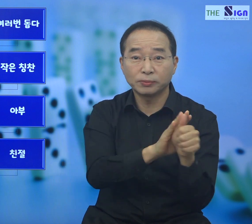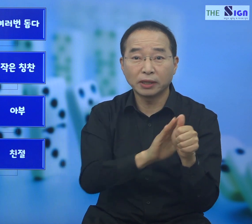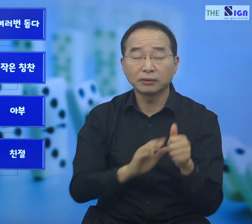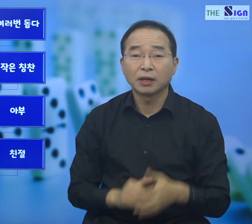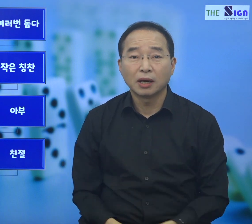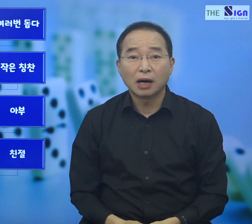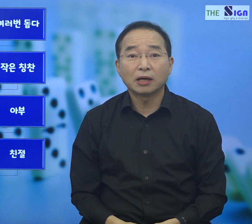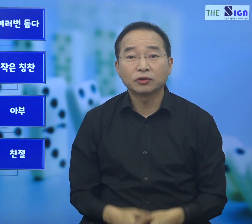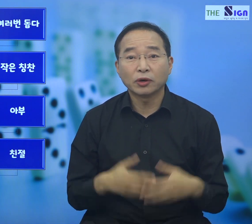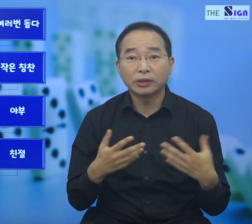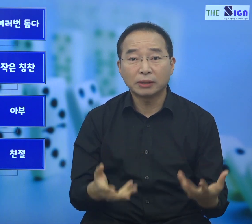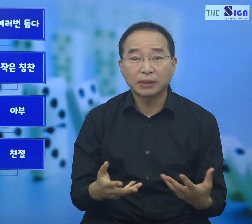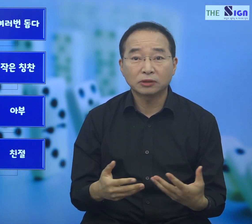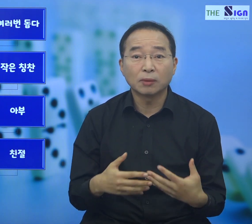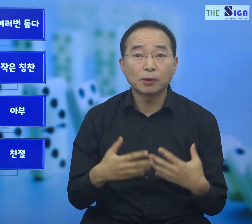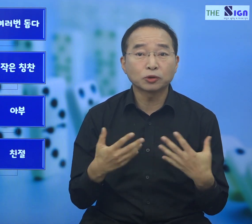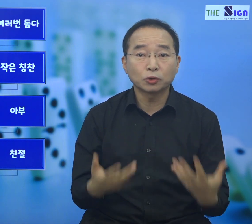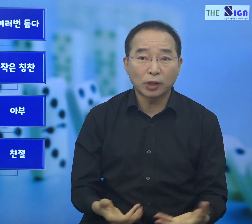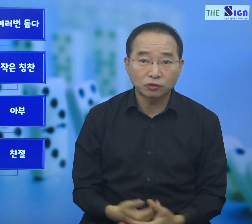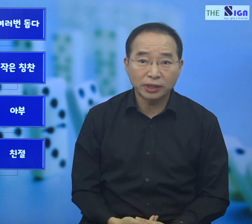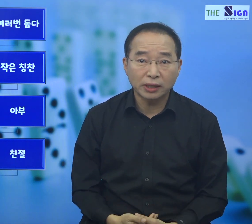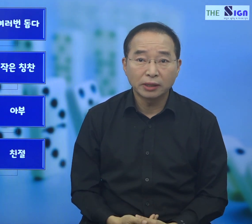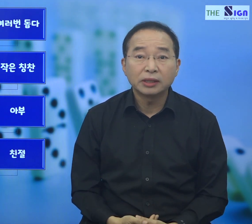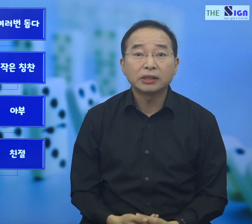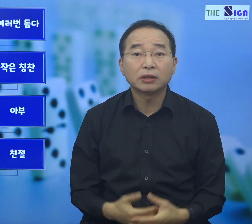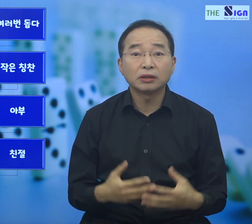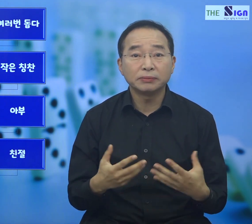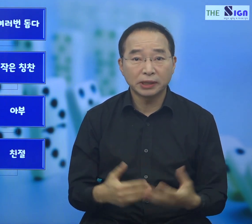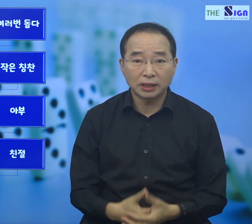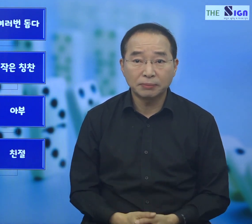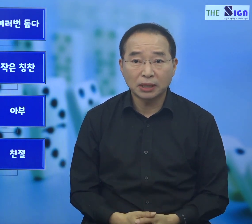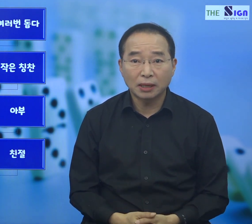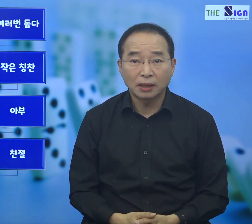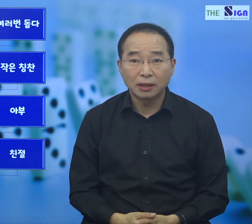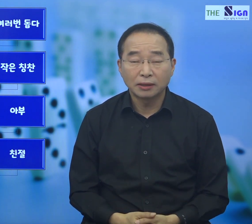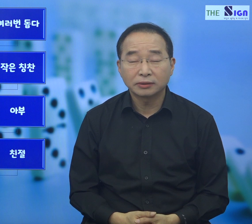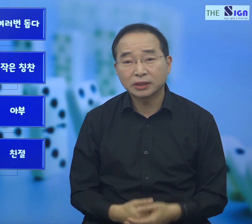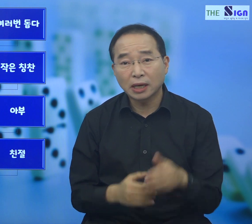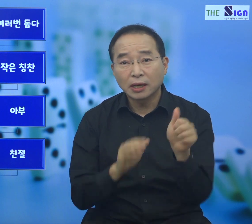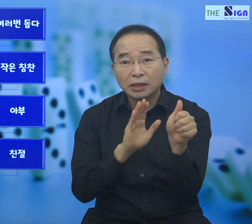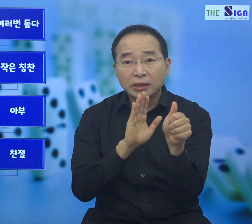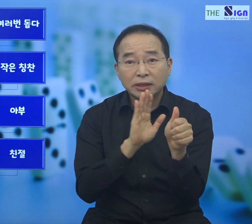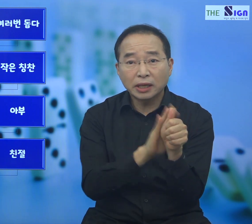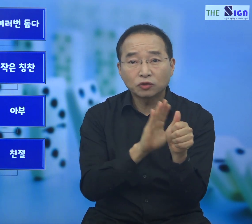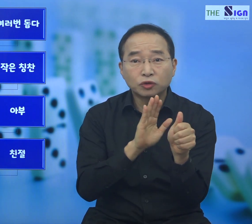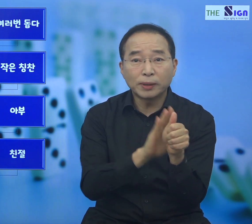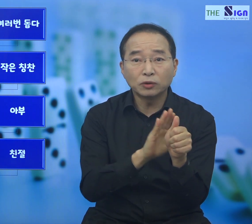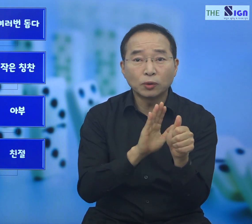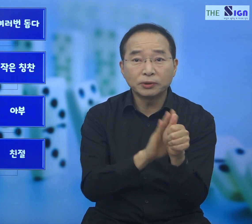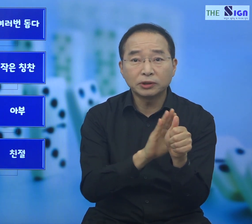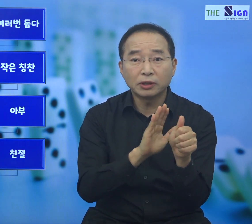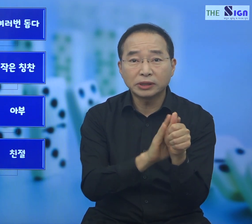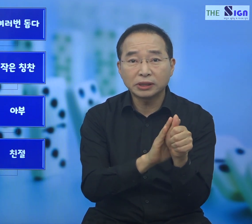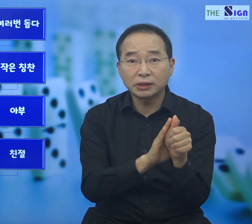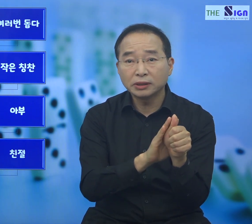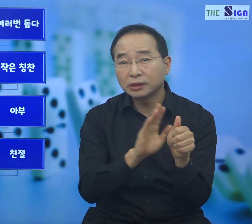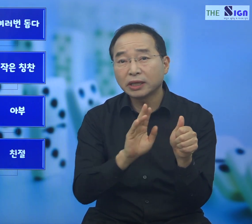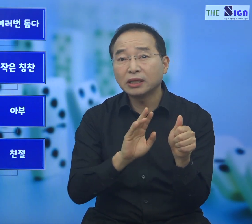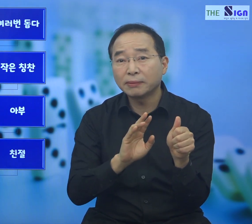해주면 너희랑 내가 전폭적으로 도와줄게, 이런 의미가 됩니다. 자, 이게 2번 돕는 것이 일단